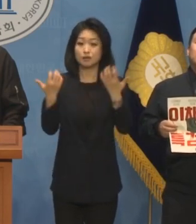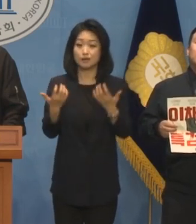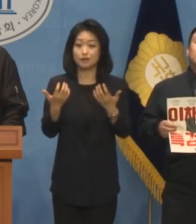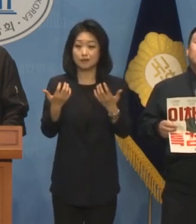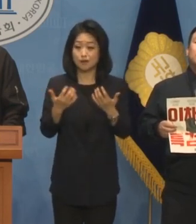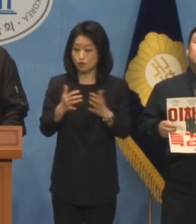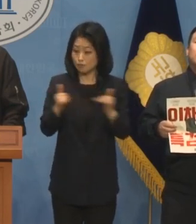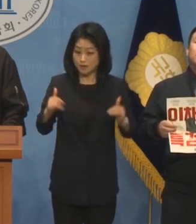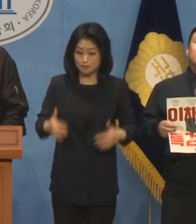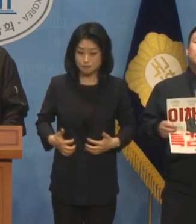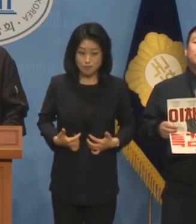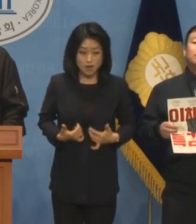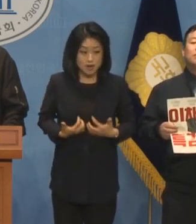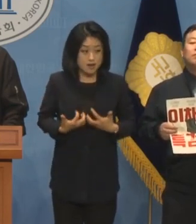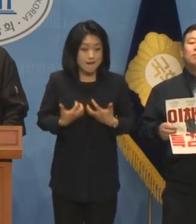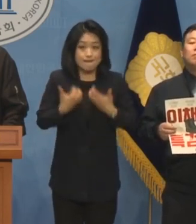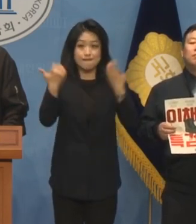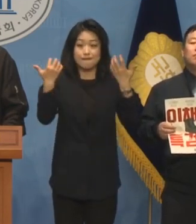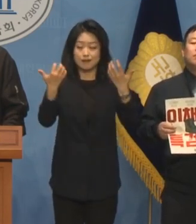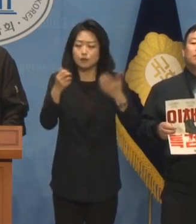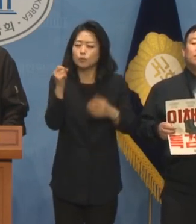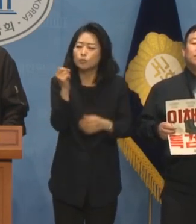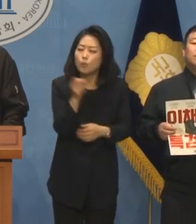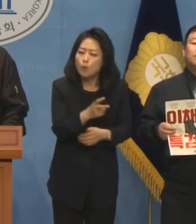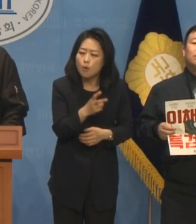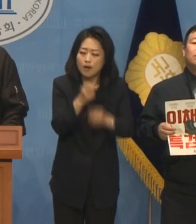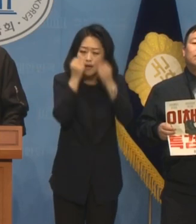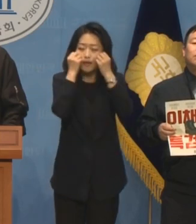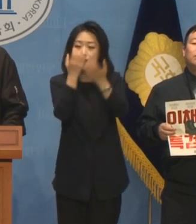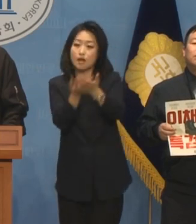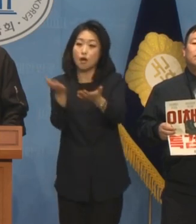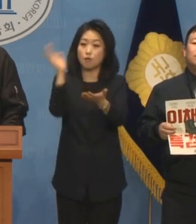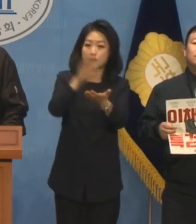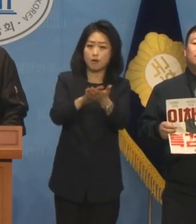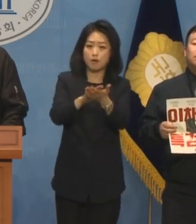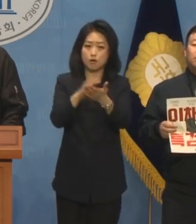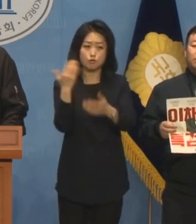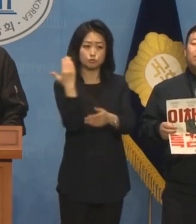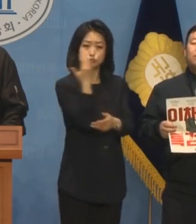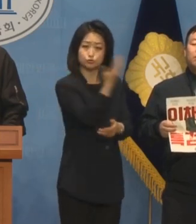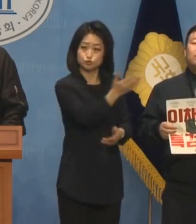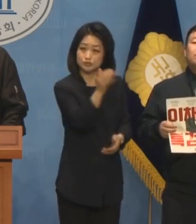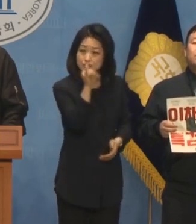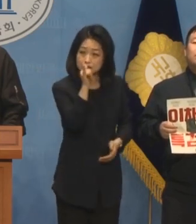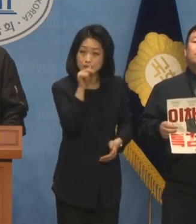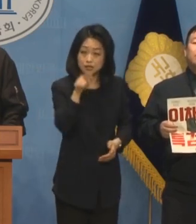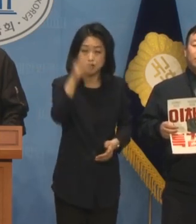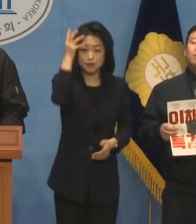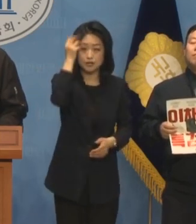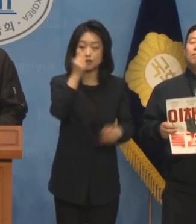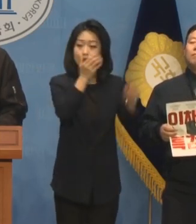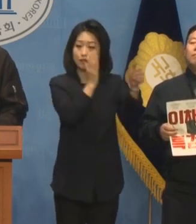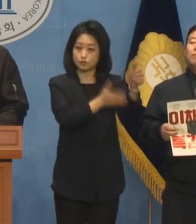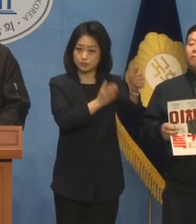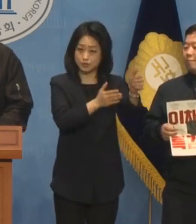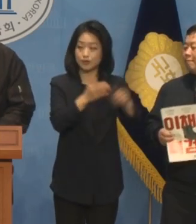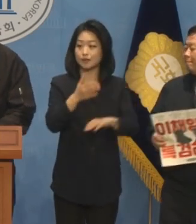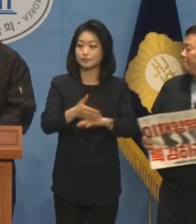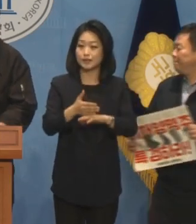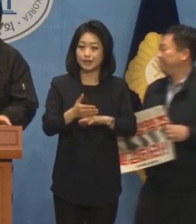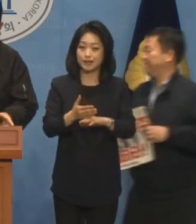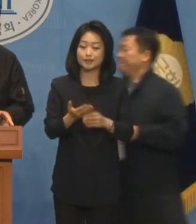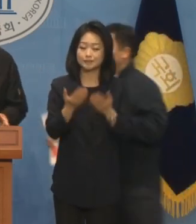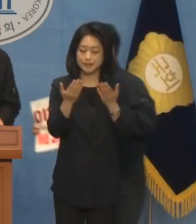경로가 분노를 넘어 또 다른 혁명으로 이어질 수도 있습니다 이적 유의하시기 바랍니다